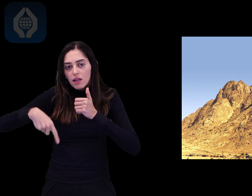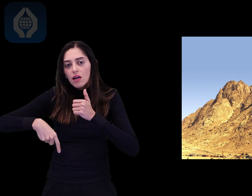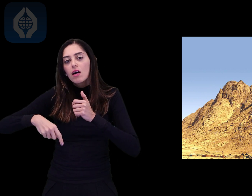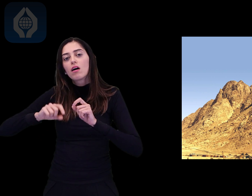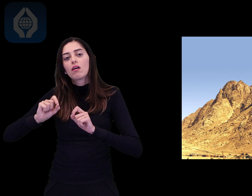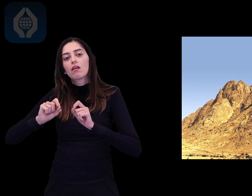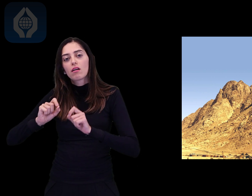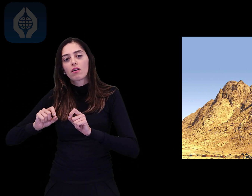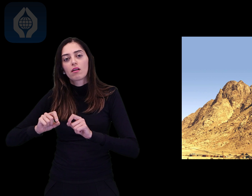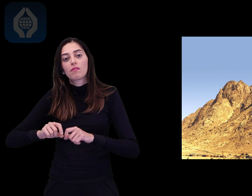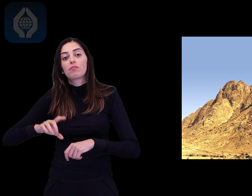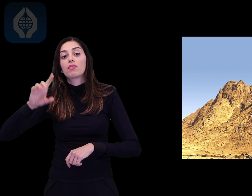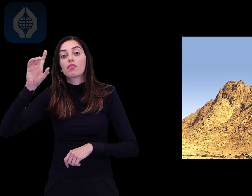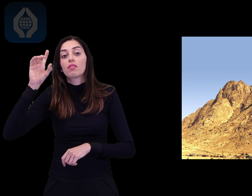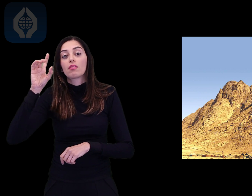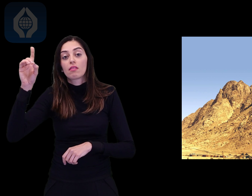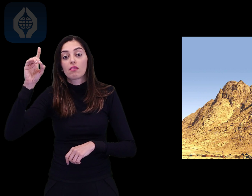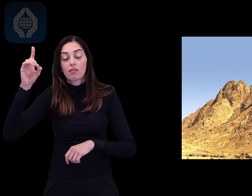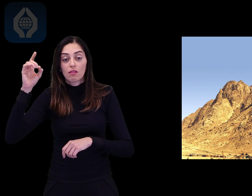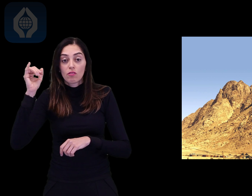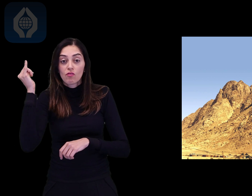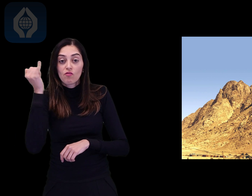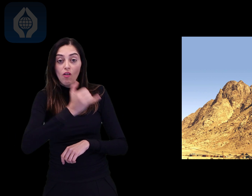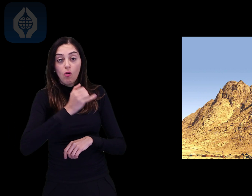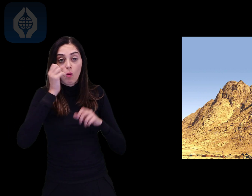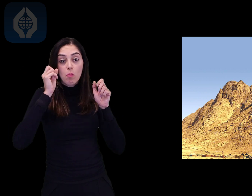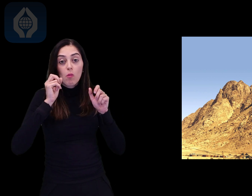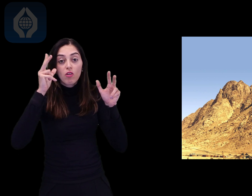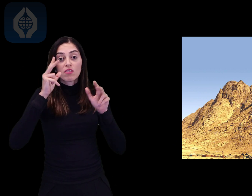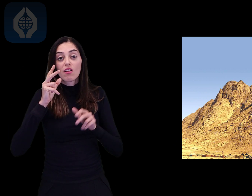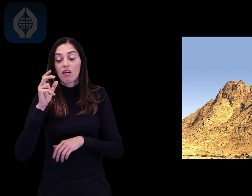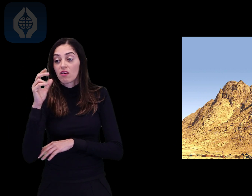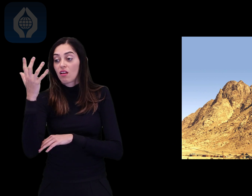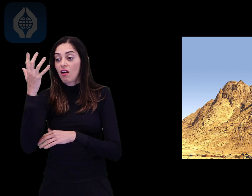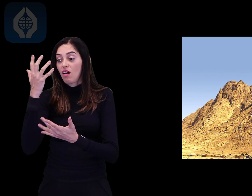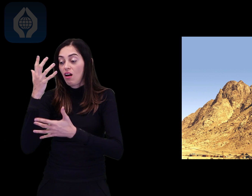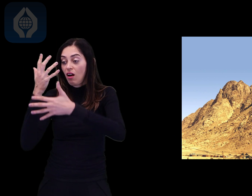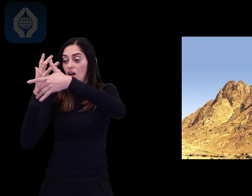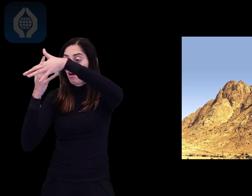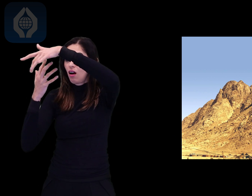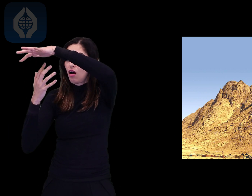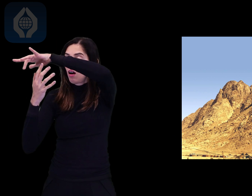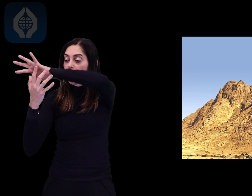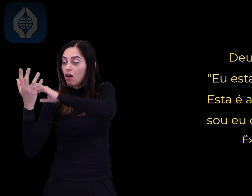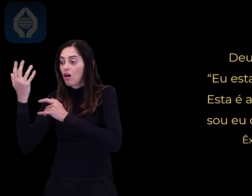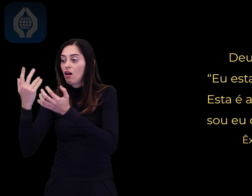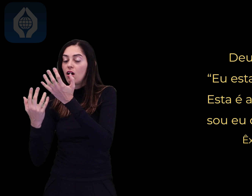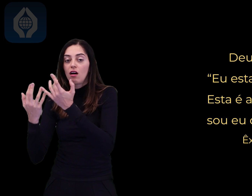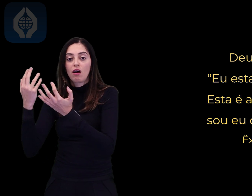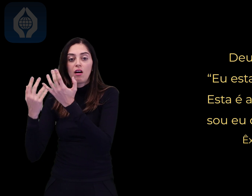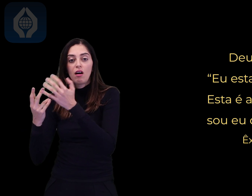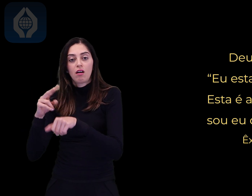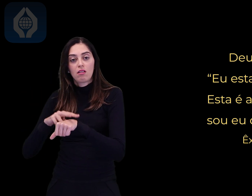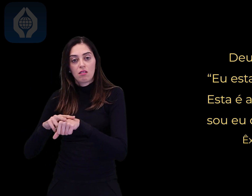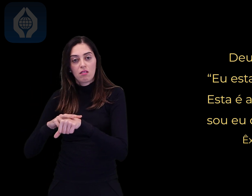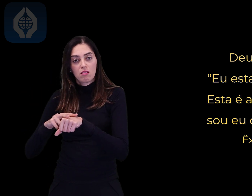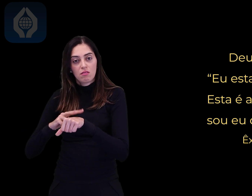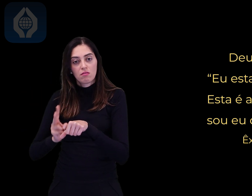Senhor prometeu a Moisés que o traria de volta àquele monte junto com os israelitas. Como está escrito em Êxodo